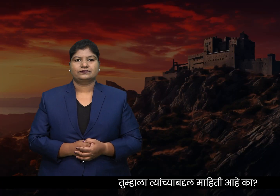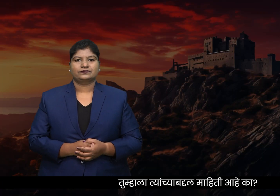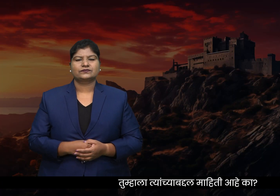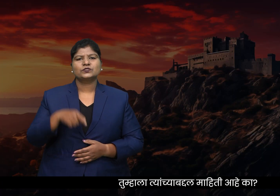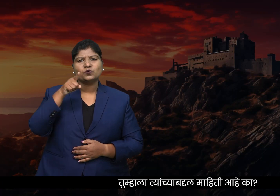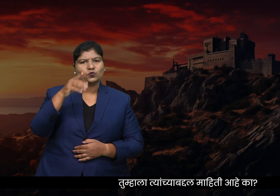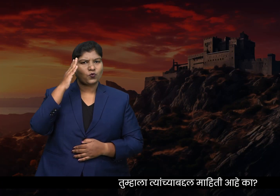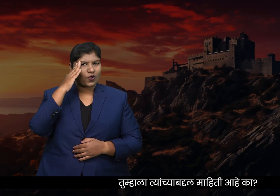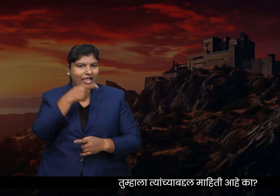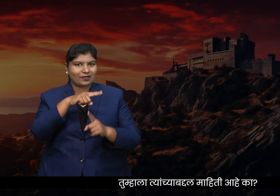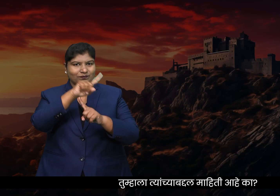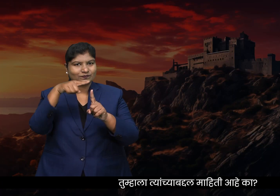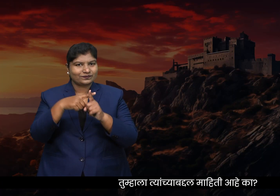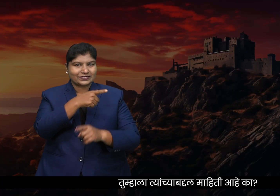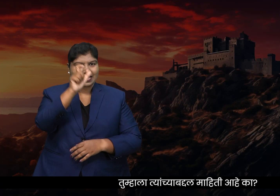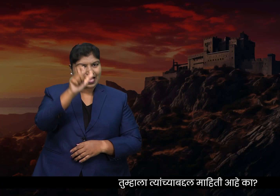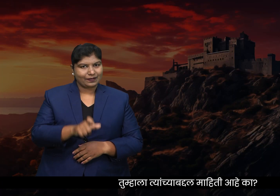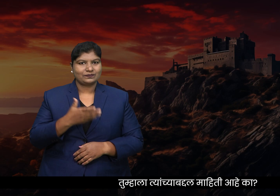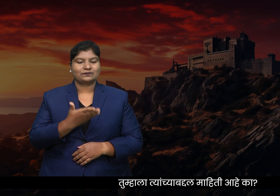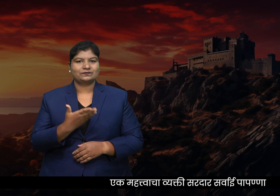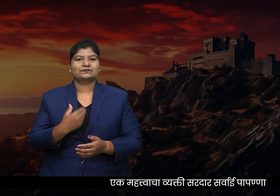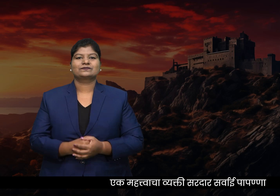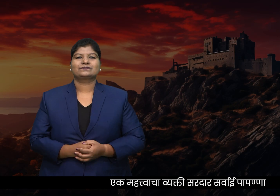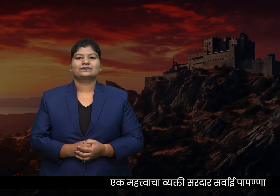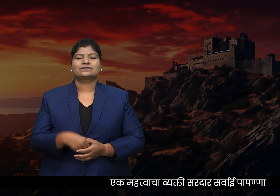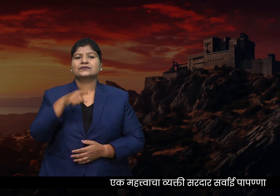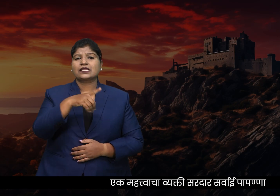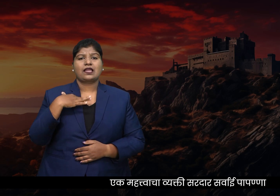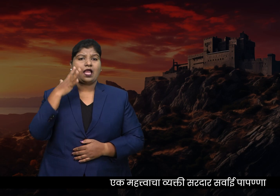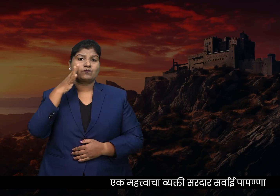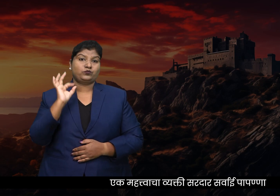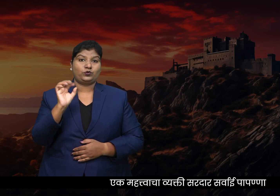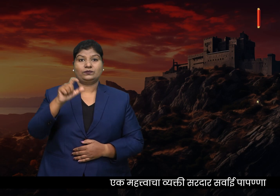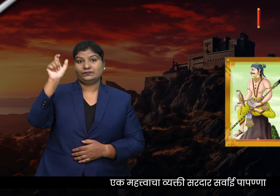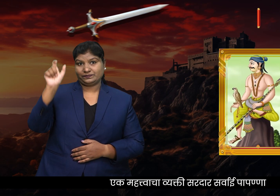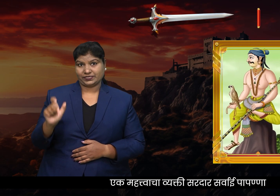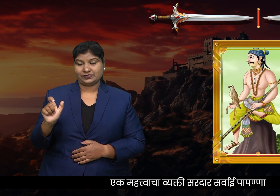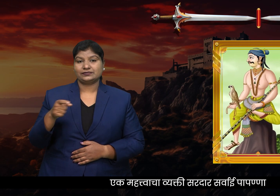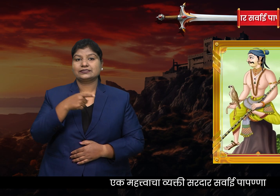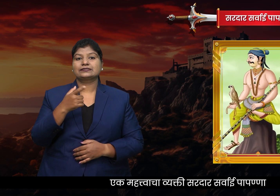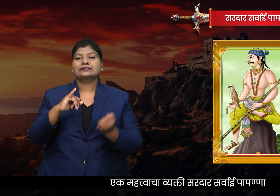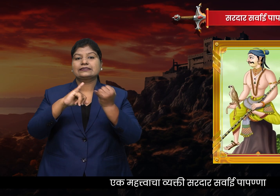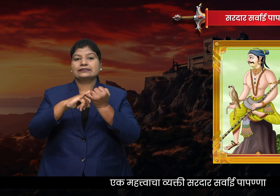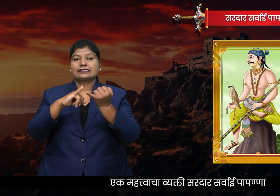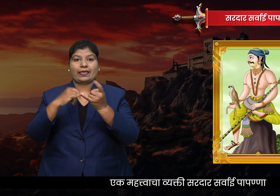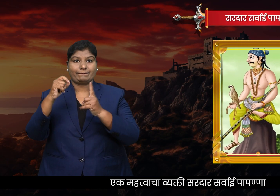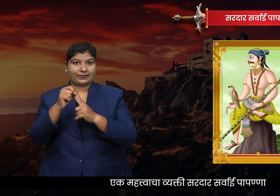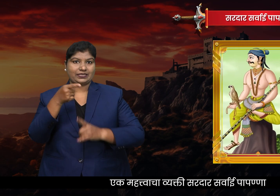तुम्हाला त्यांच्याबद्दल माहिती आहे का? एक महत्त्वाची व्यक्ती सरदार सवाई पापण्णा